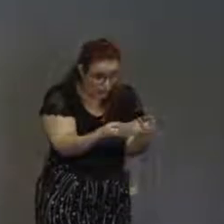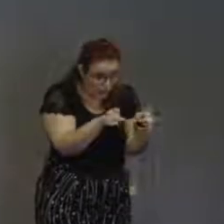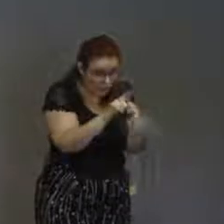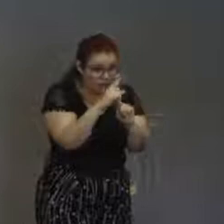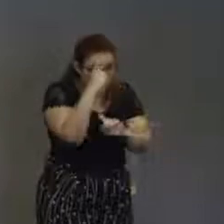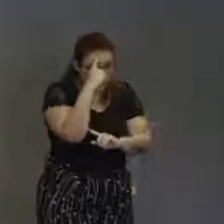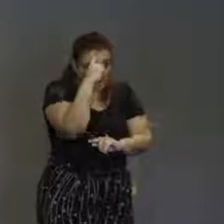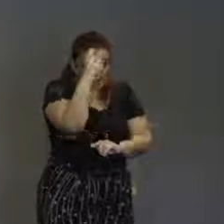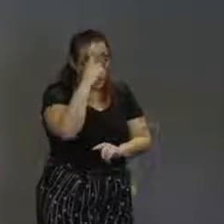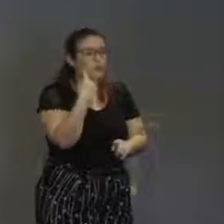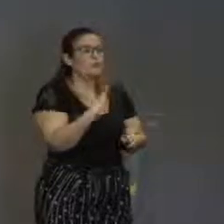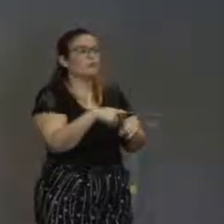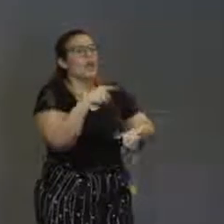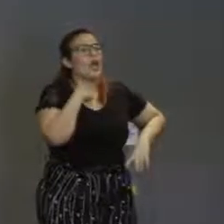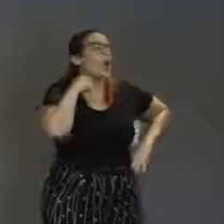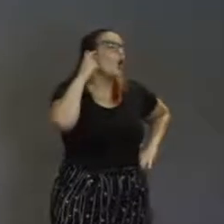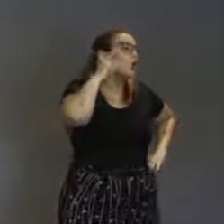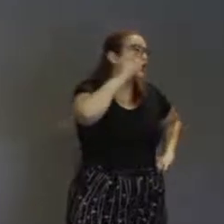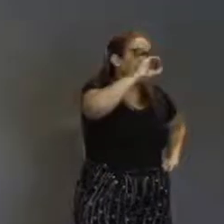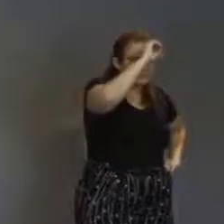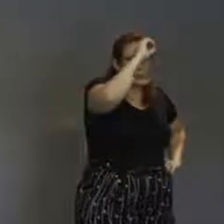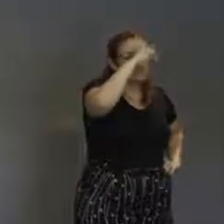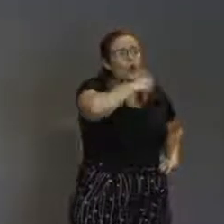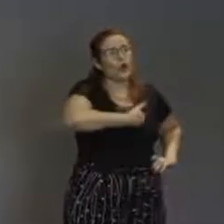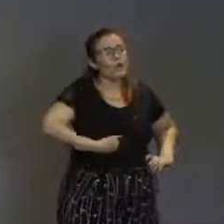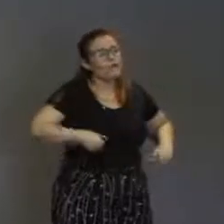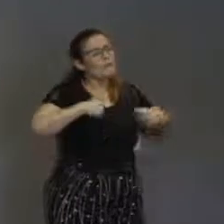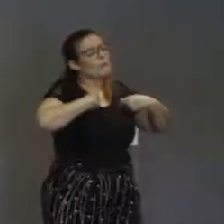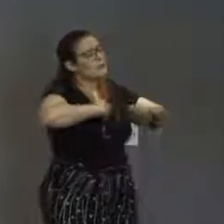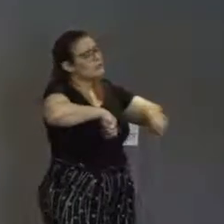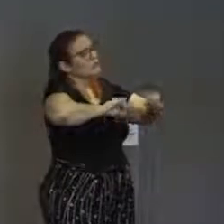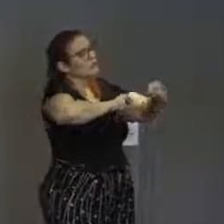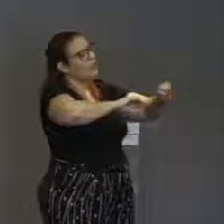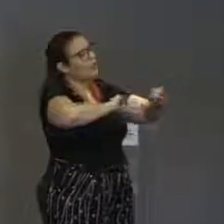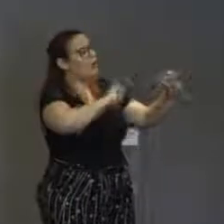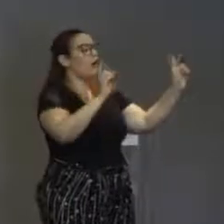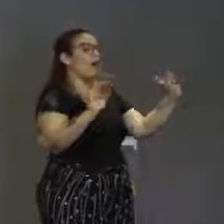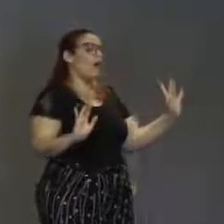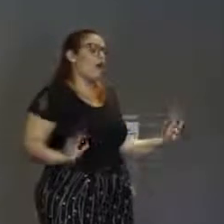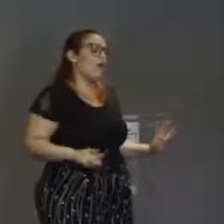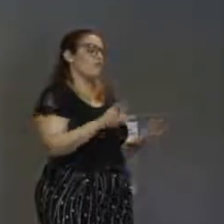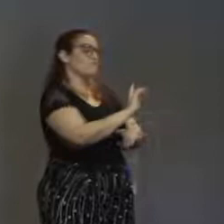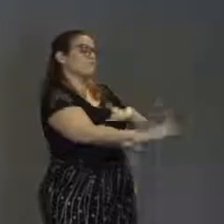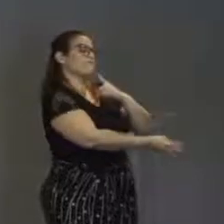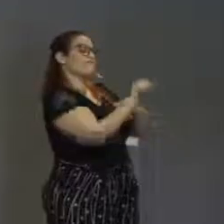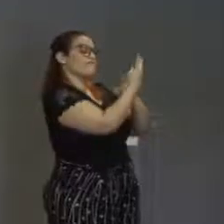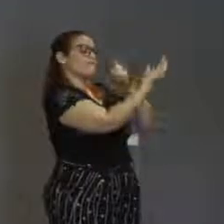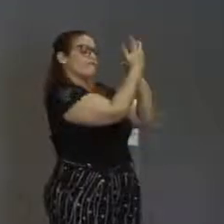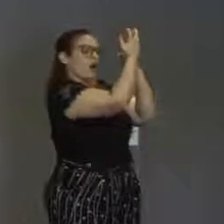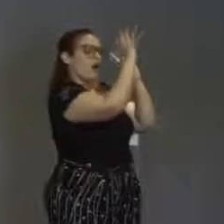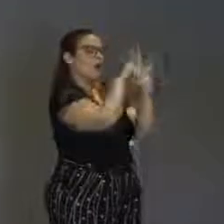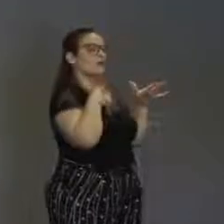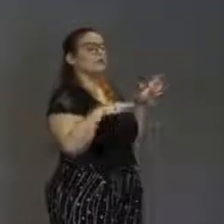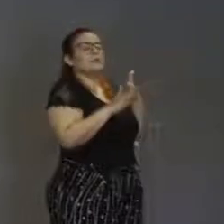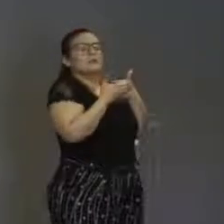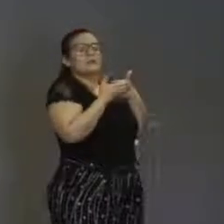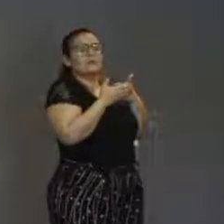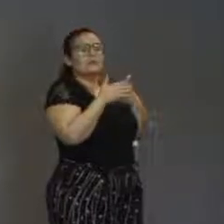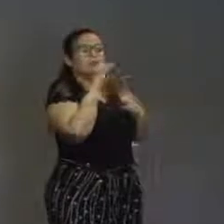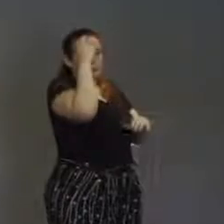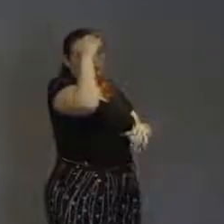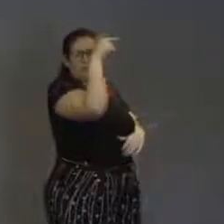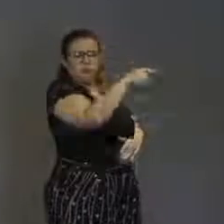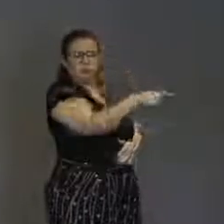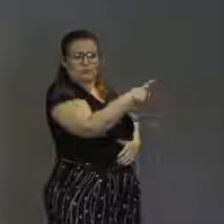você vai, não, você não sabe nada, o governo vai aqui te ensinar, aí o governo fala, não, você está me ofendendo, eu me fecho. Aí ele acha que o setor público não sabe